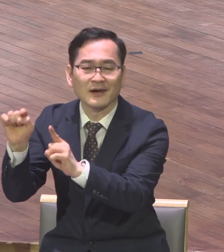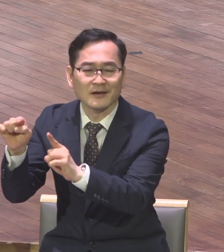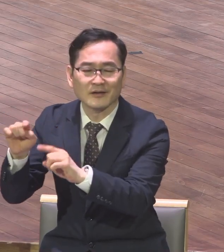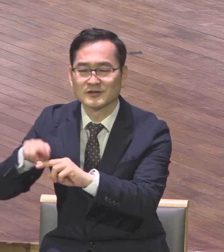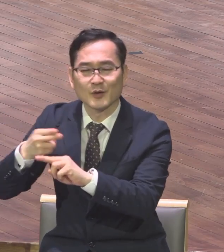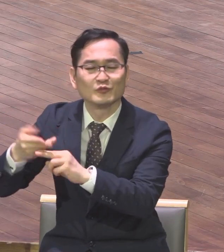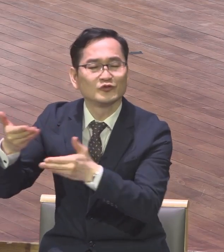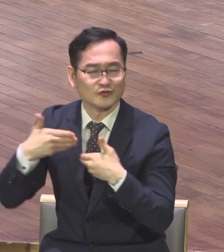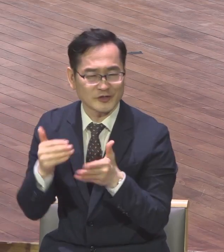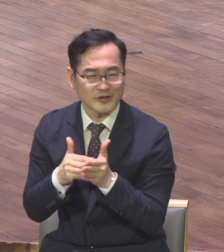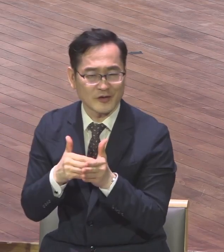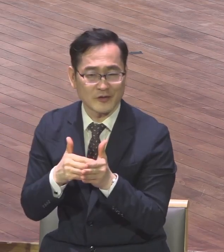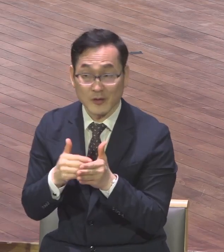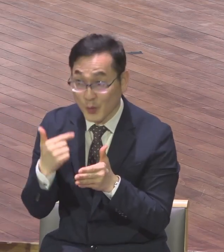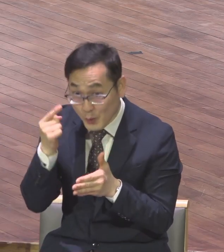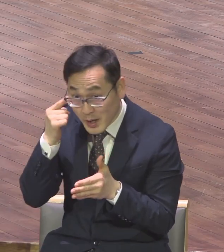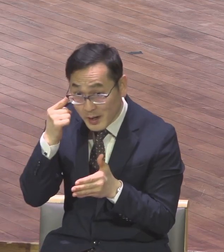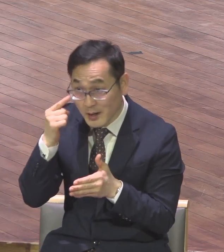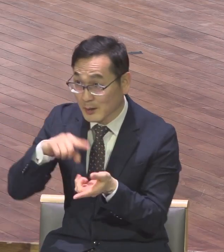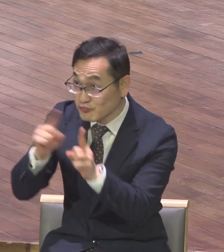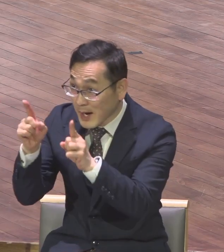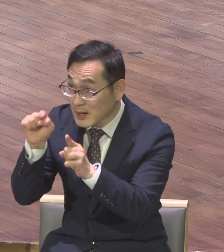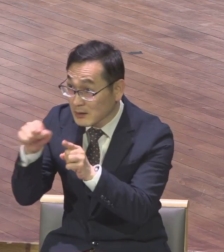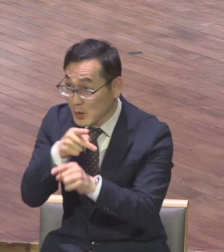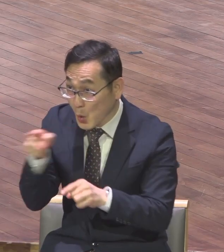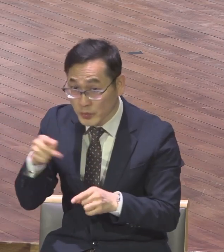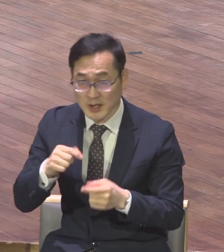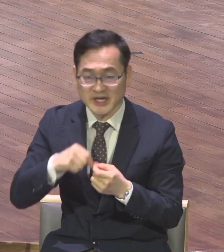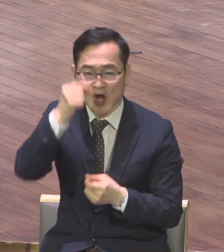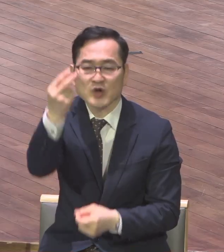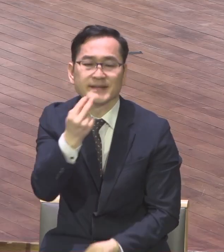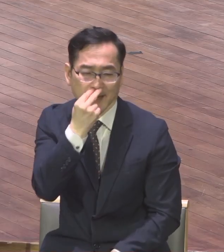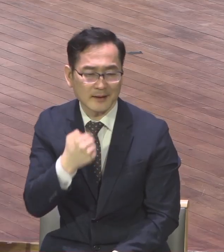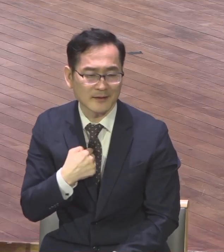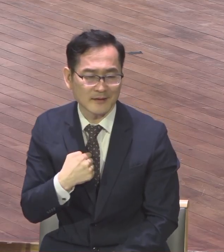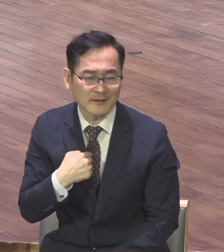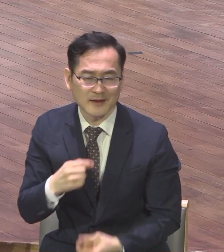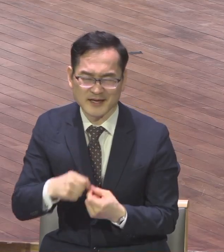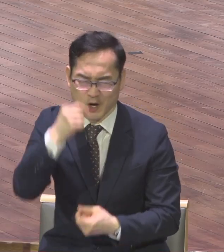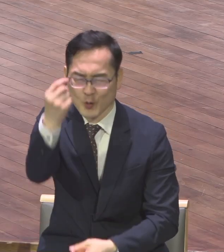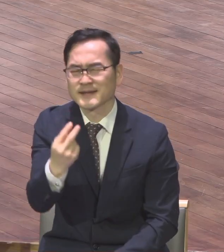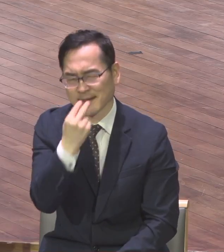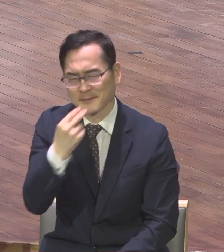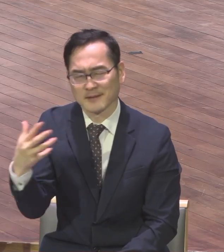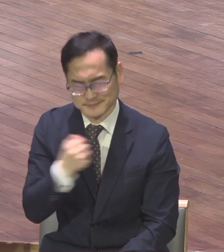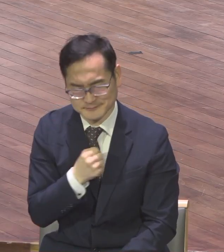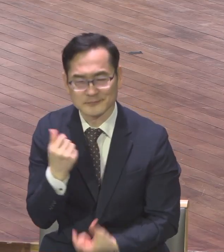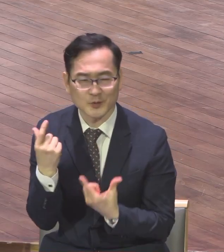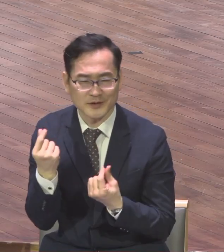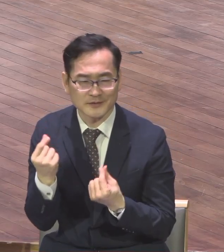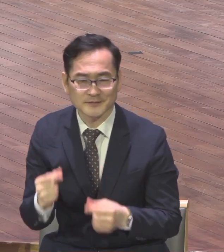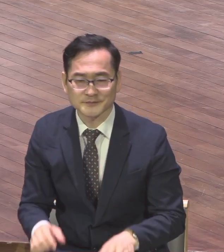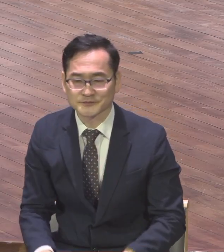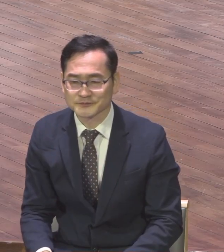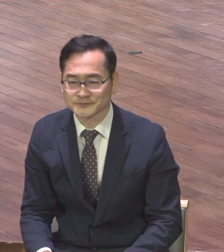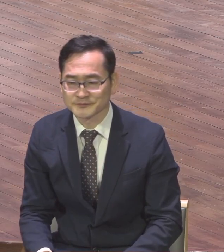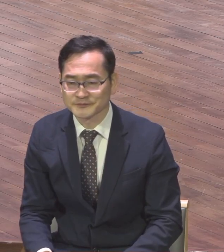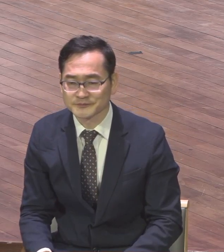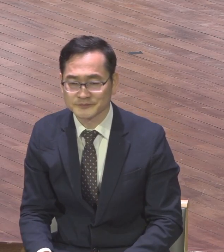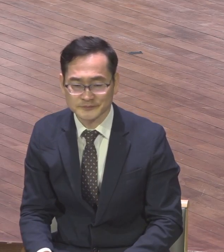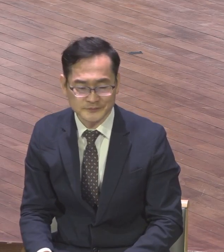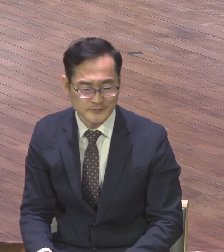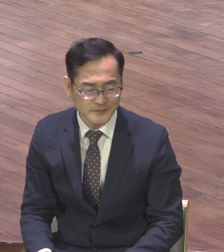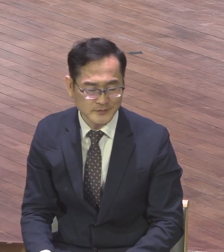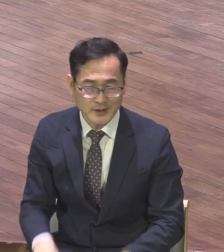부활은 곧 영생. 자, 오늘 우리가 데살로니가 전서를 마무리하게 되는데 사도